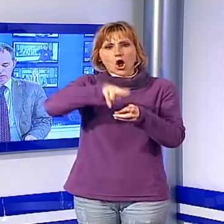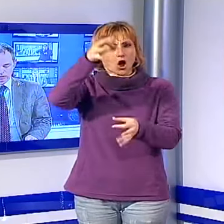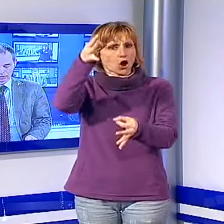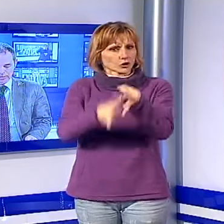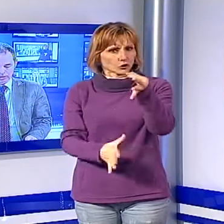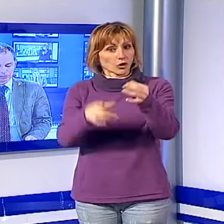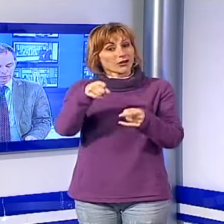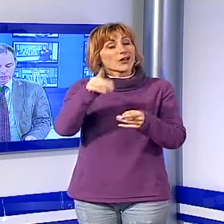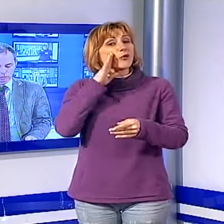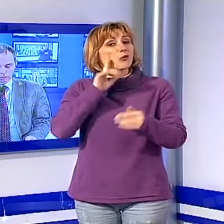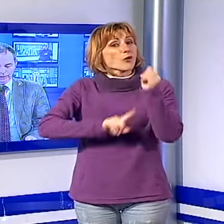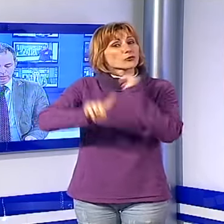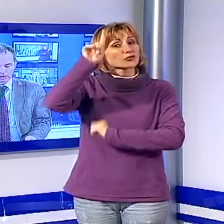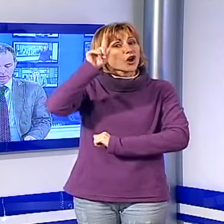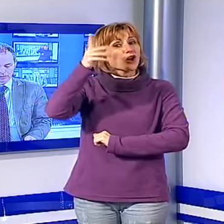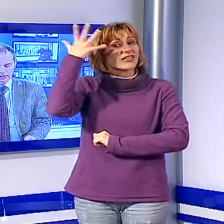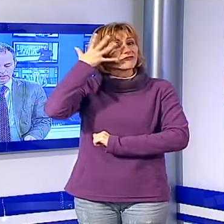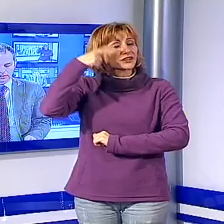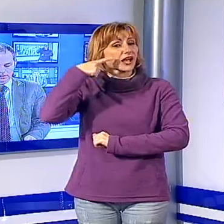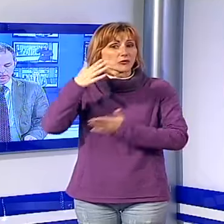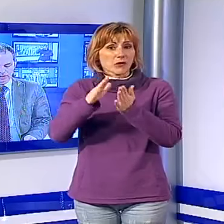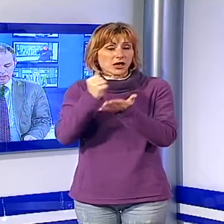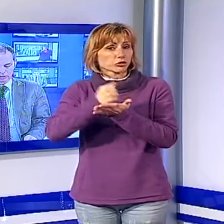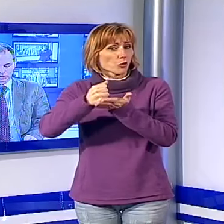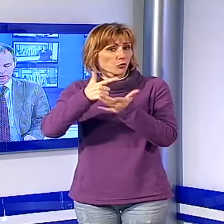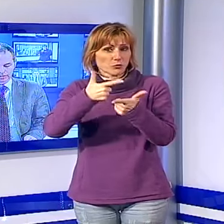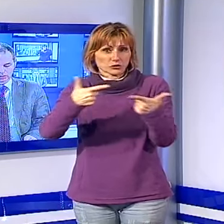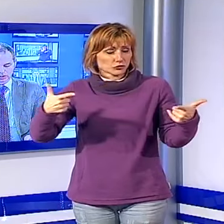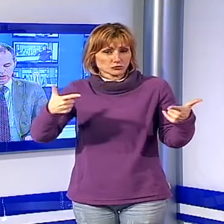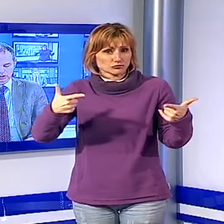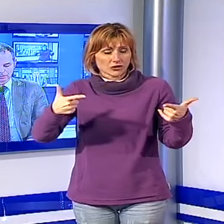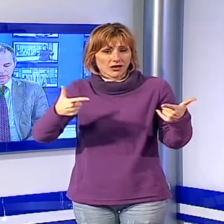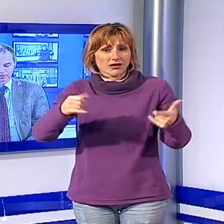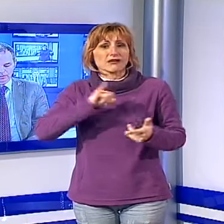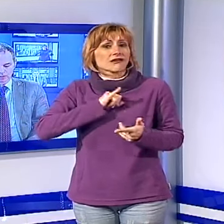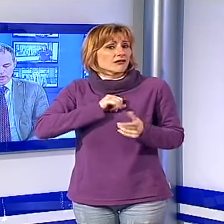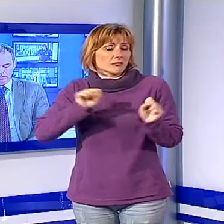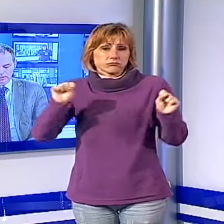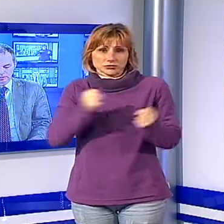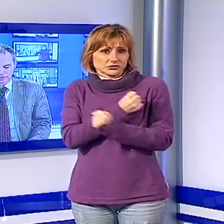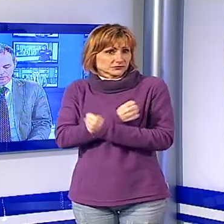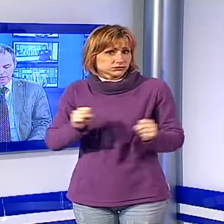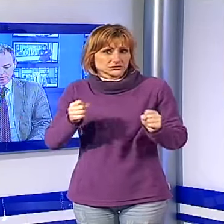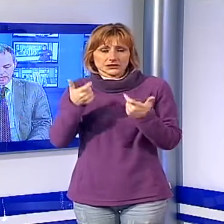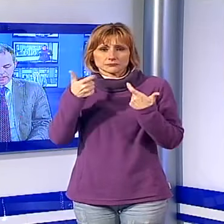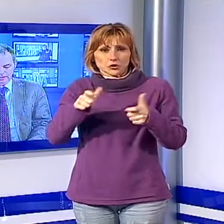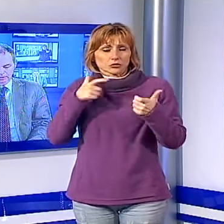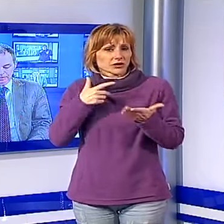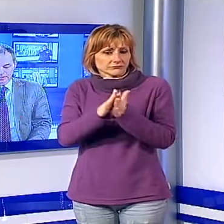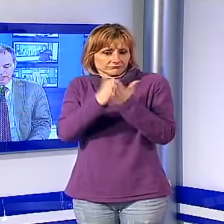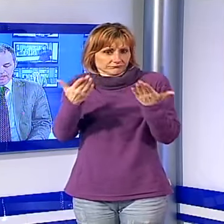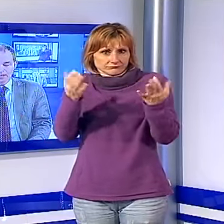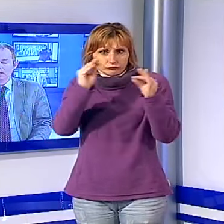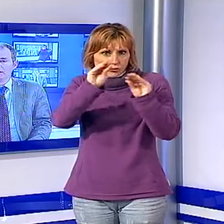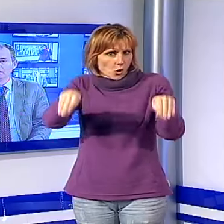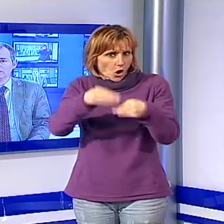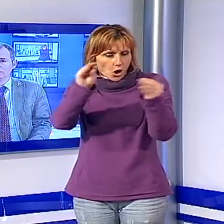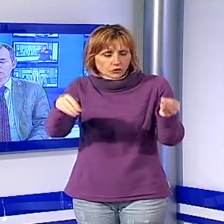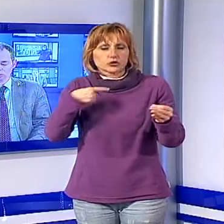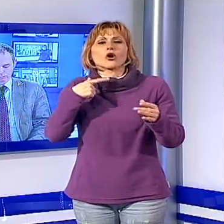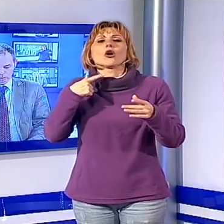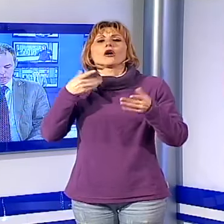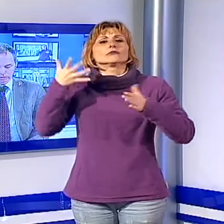un nordafricano privo di documenti che dovrà essere identificato attraverso gli accertamenti effettuati dalla Polizia Ferroviaria di Pisa che